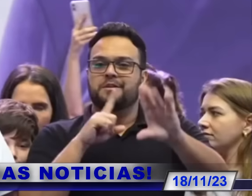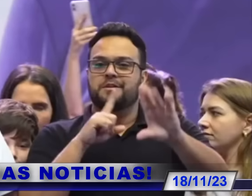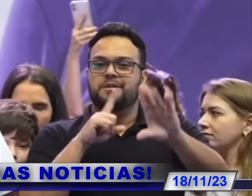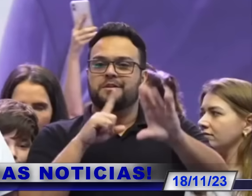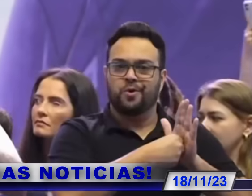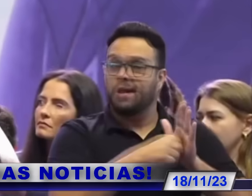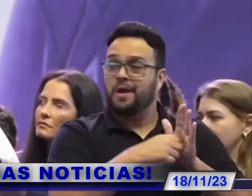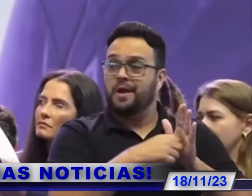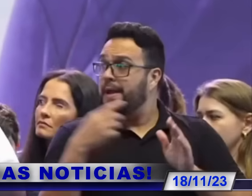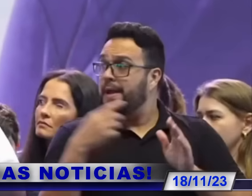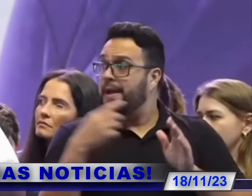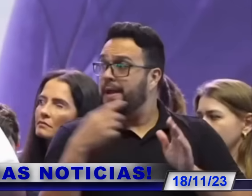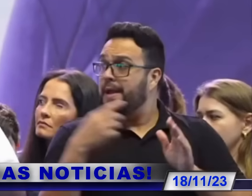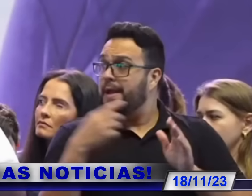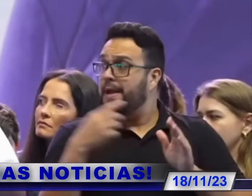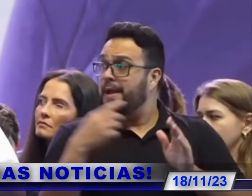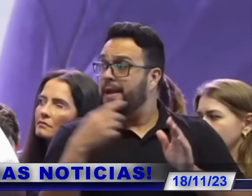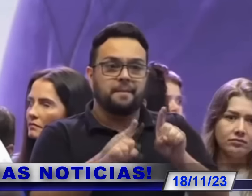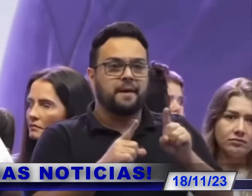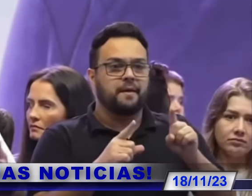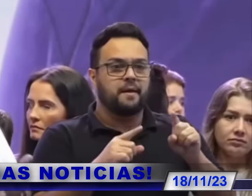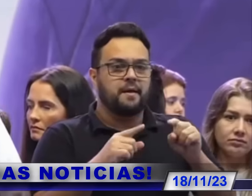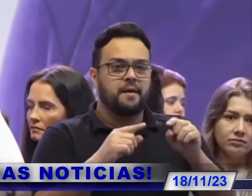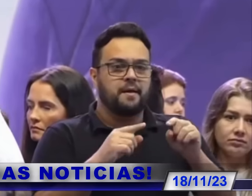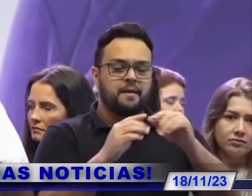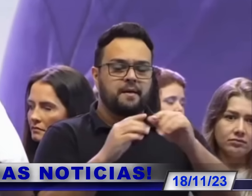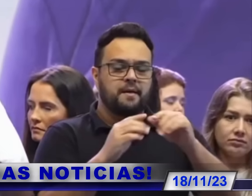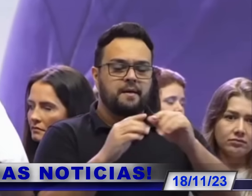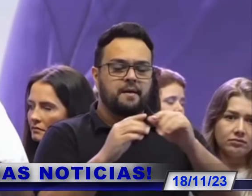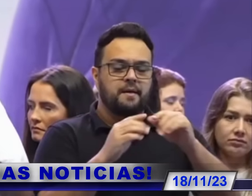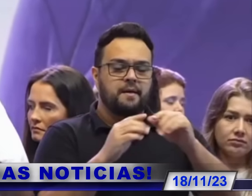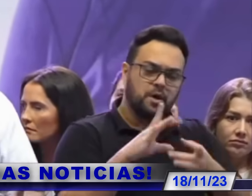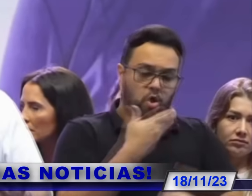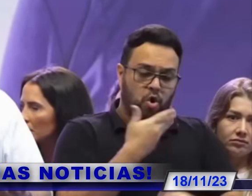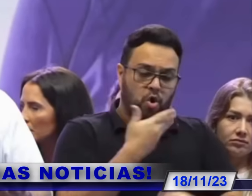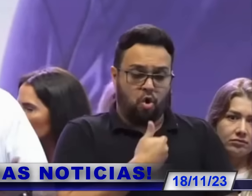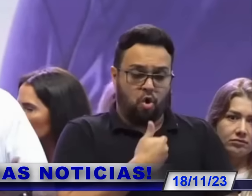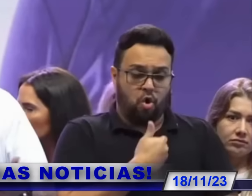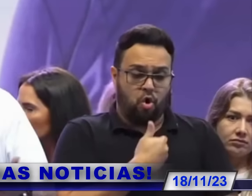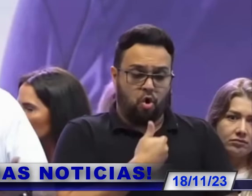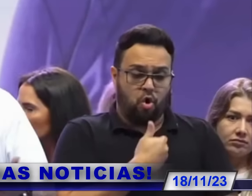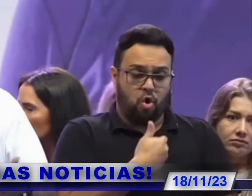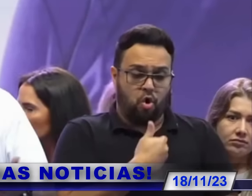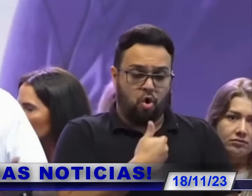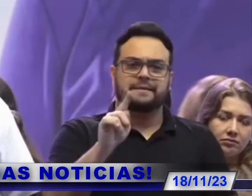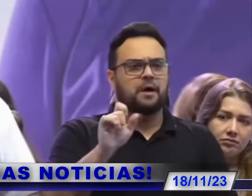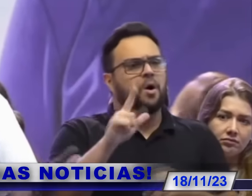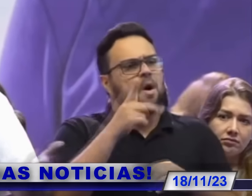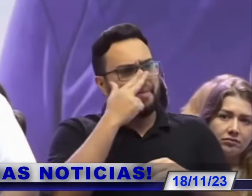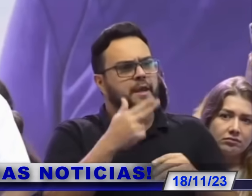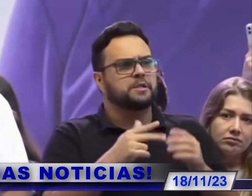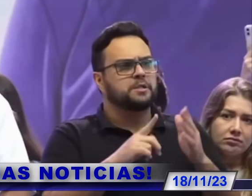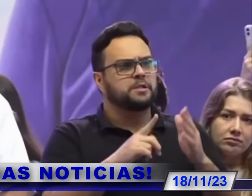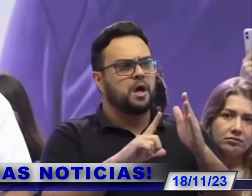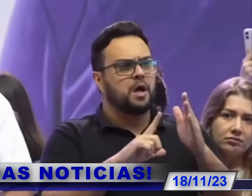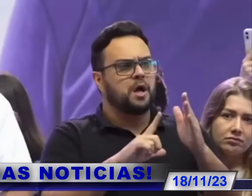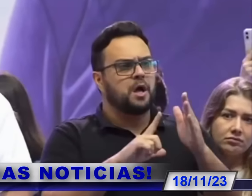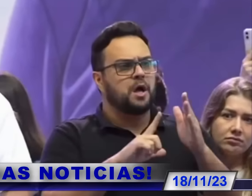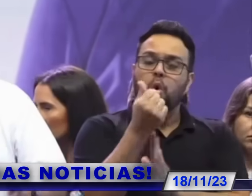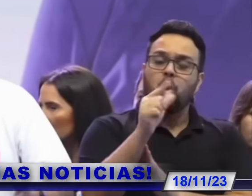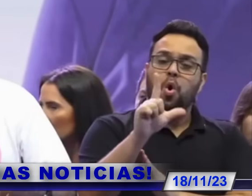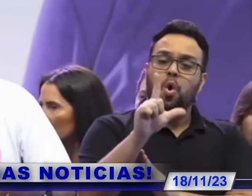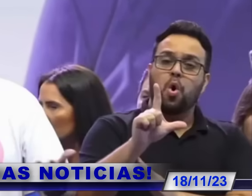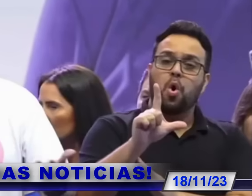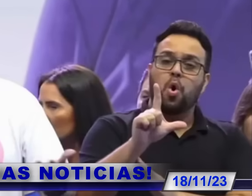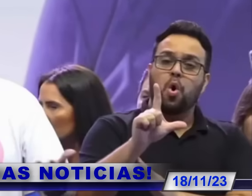Nós transformamos estatais em empresas, né, lucrativas. O resultado desse ano